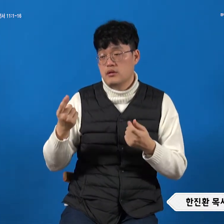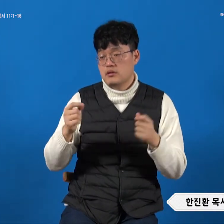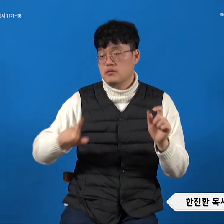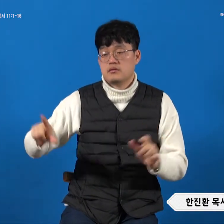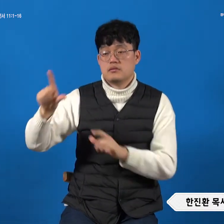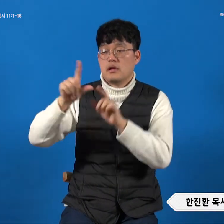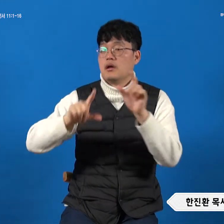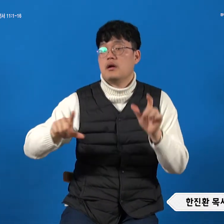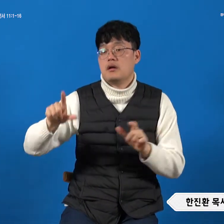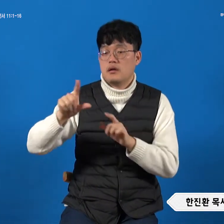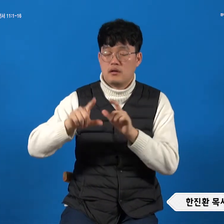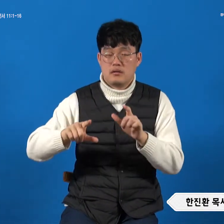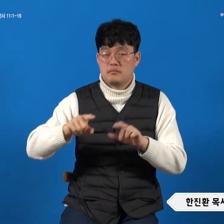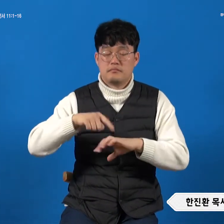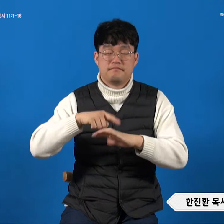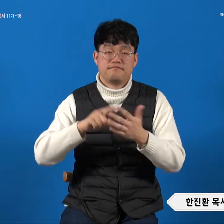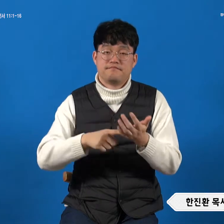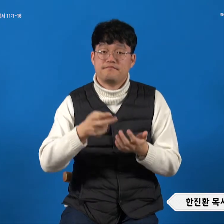살 마음이 없다는 것입니다.